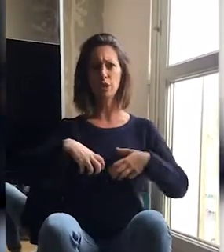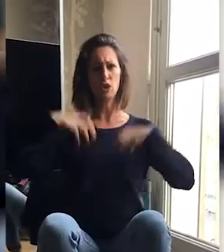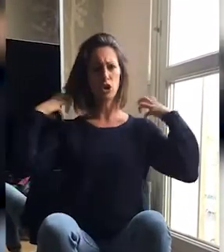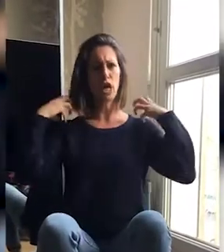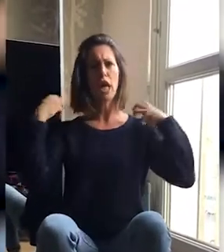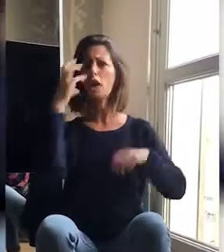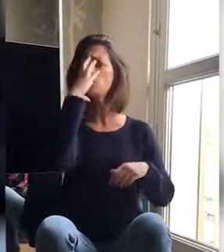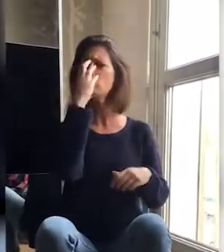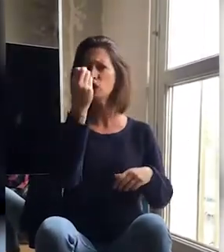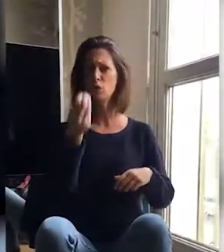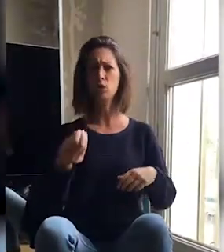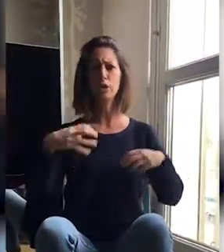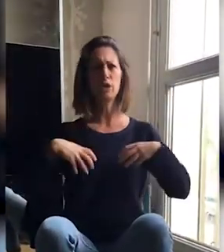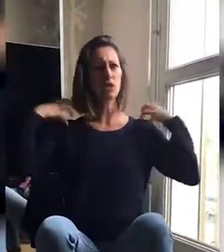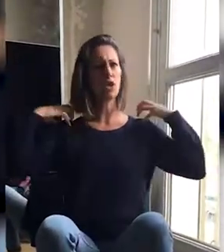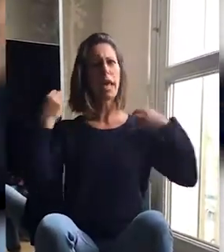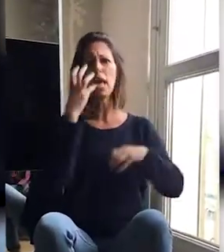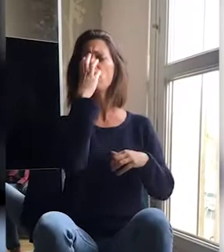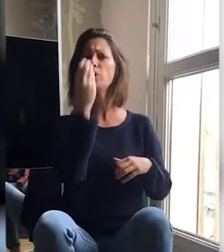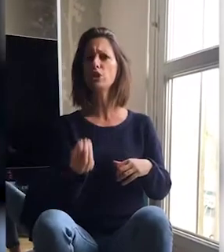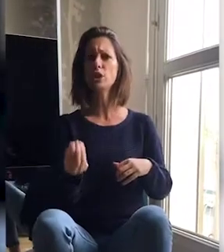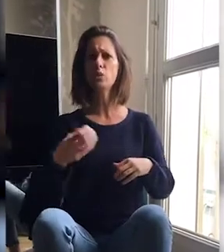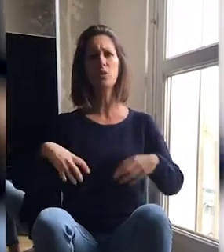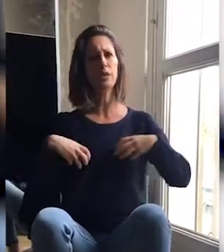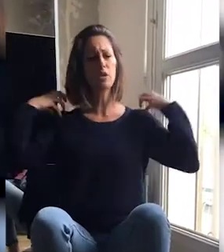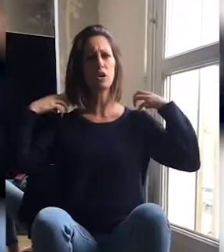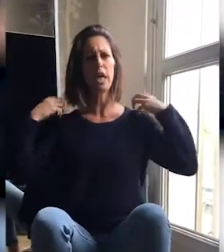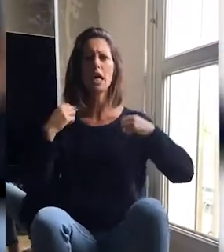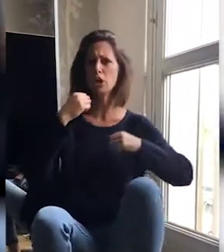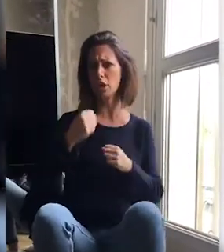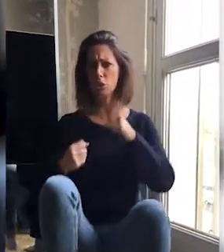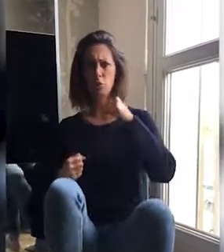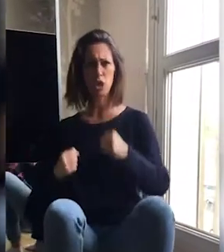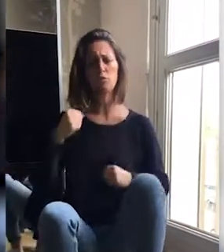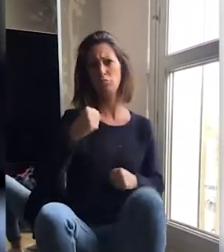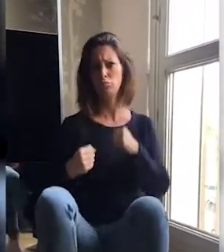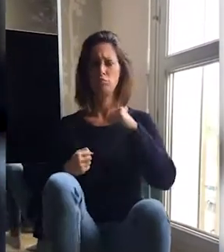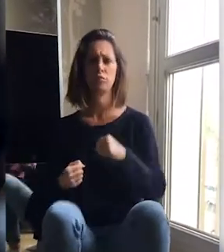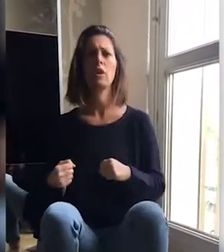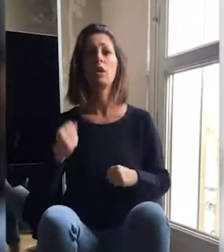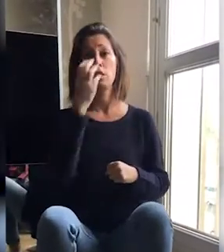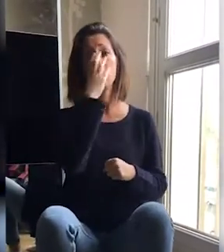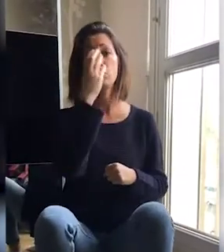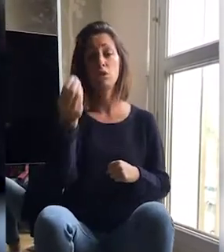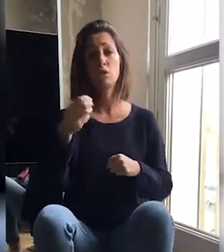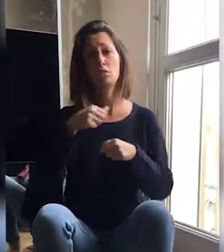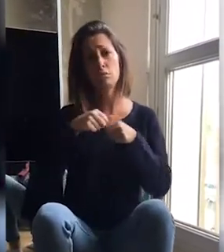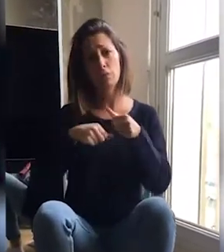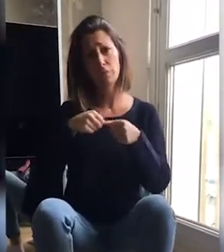en colère, petit loup est en colère, petit loup est en colère, il tape des pieds. Petit loup s'est fait